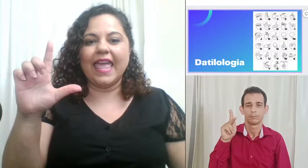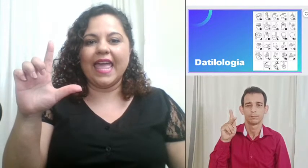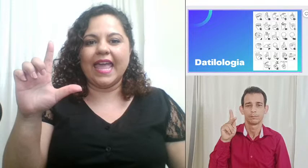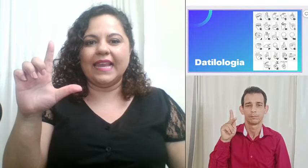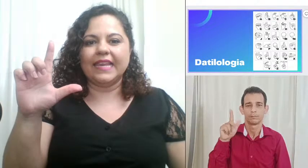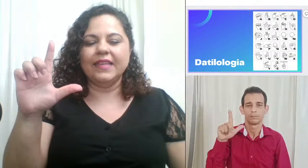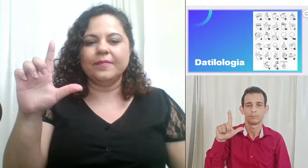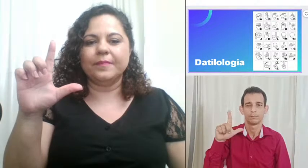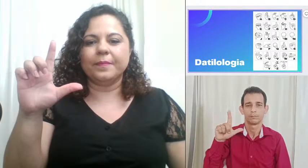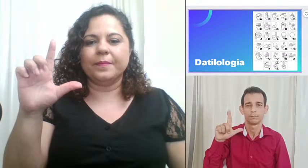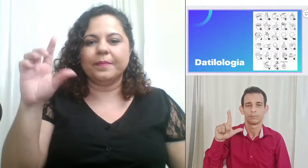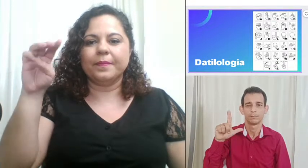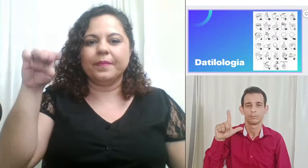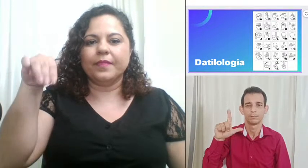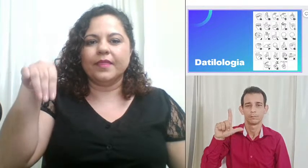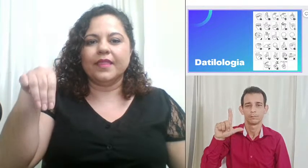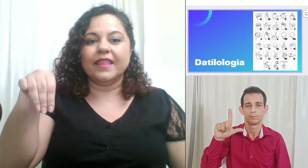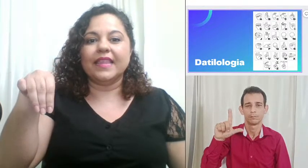L